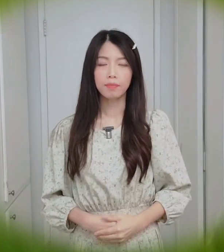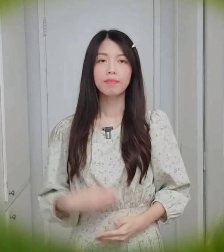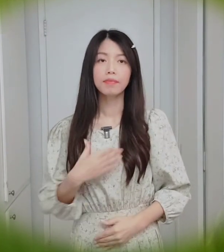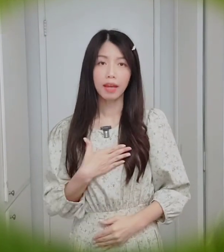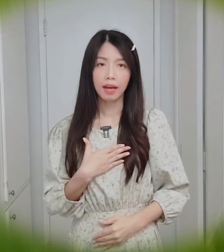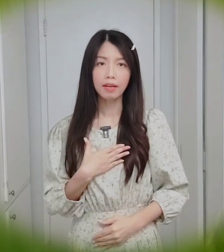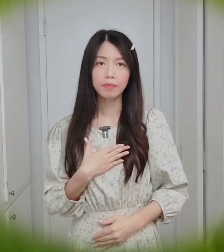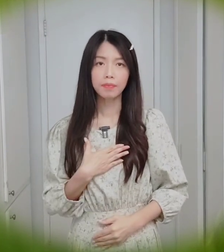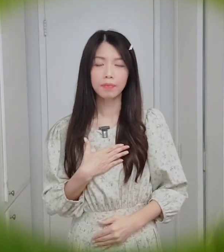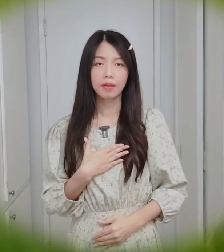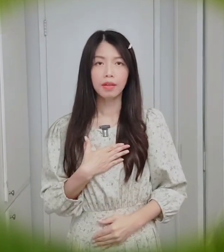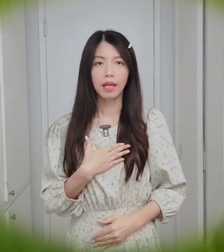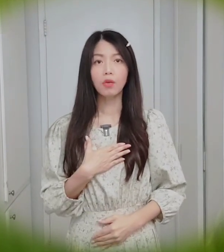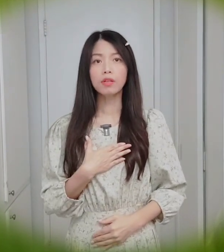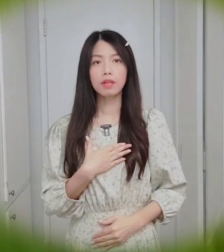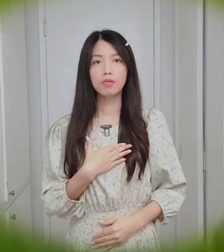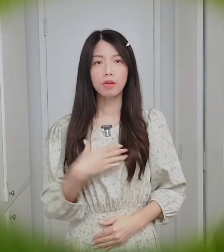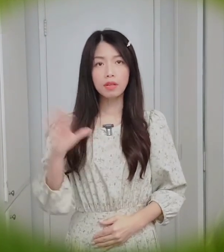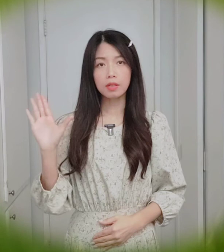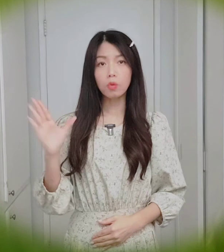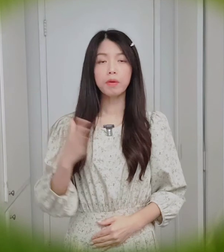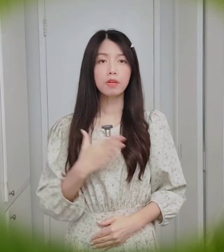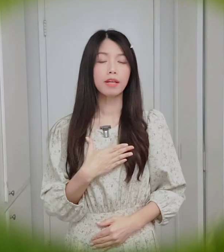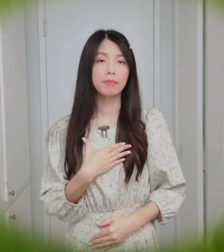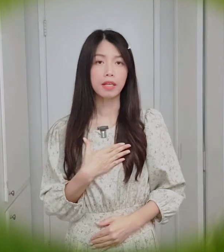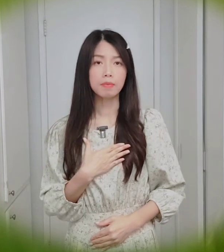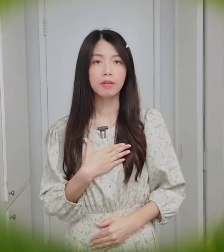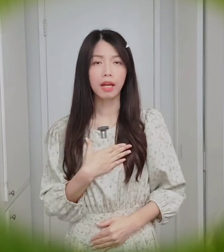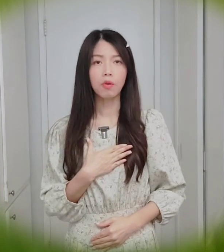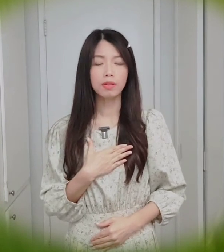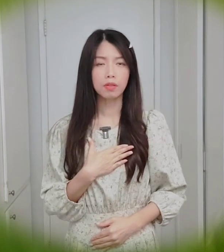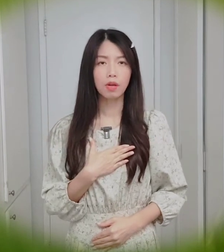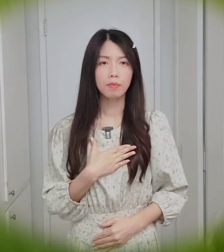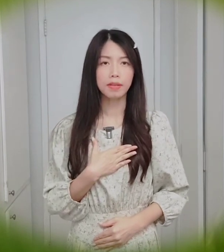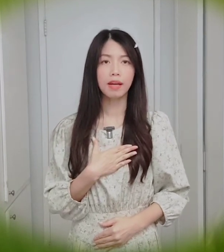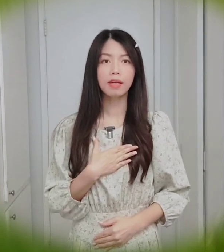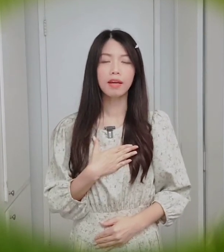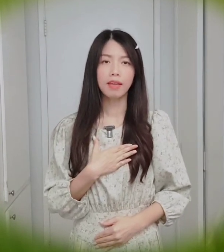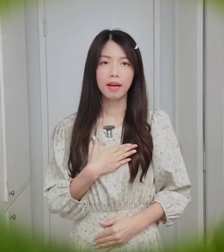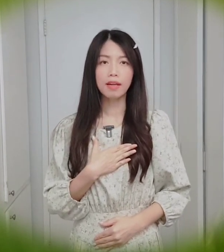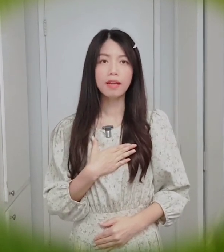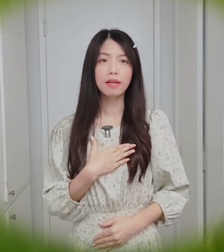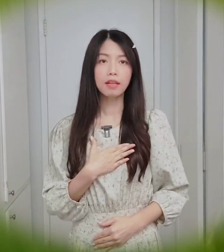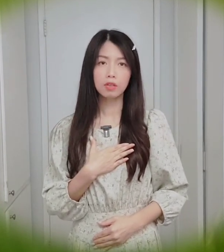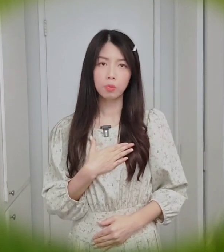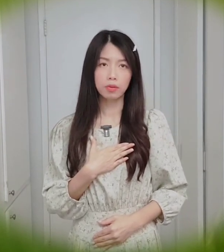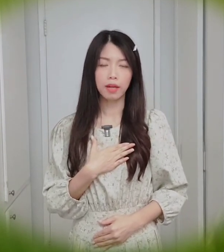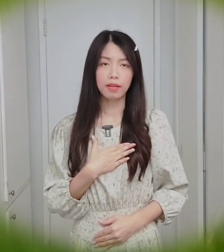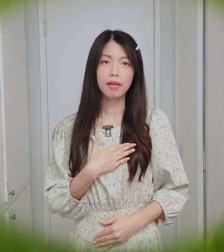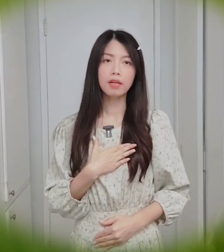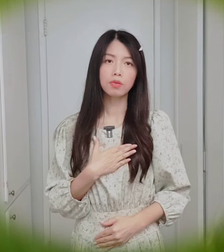이뤄지니. 내가, 나라고 하는 뜻의 수어는 손 펴서 가슴에 대시면 나라고 하는 뜻의 수어가 됩니다. 내가